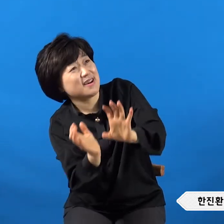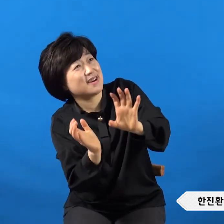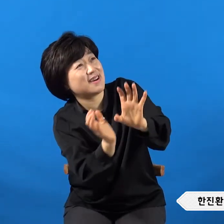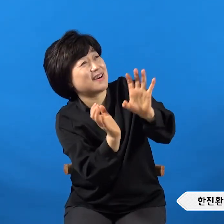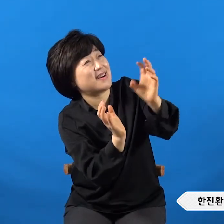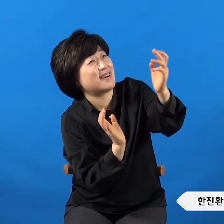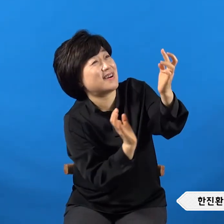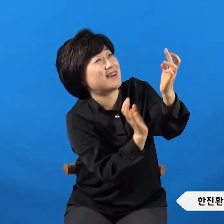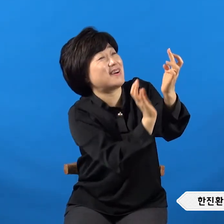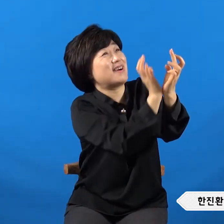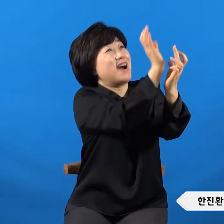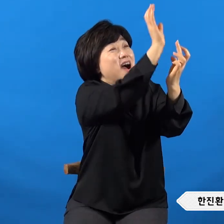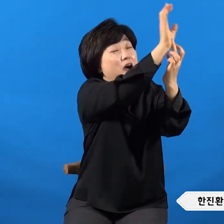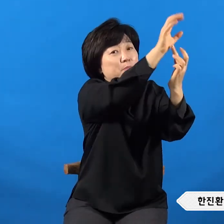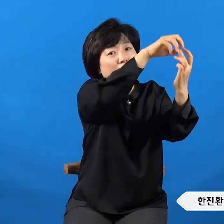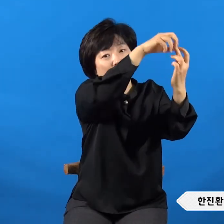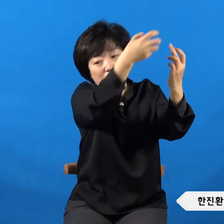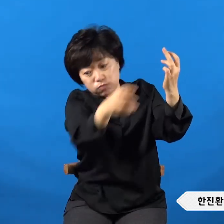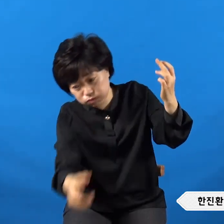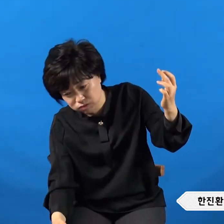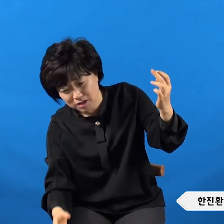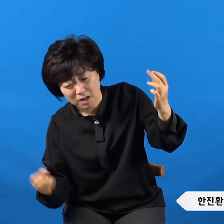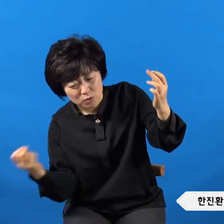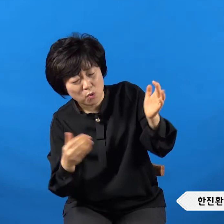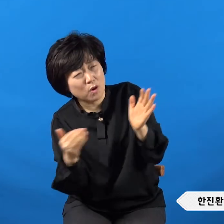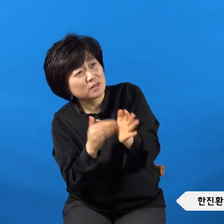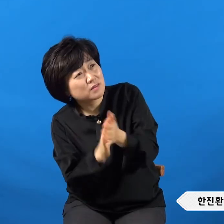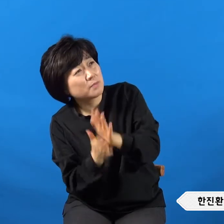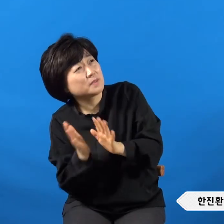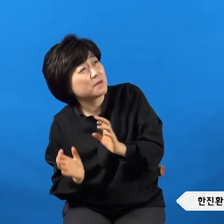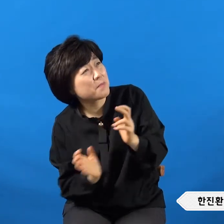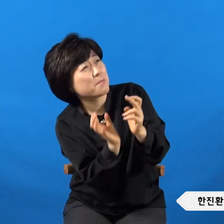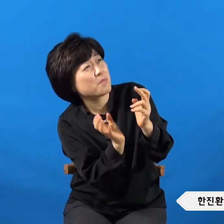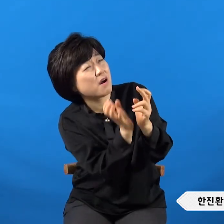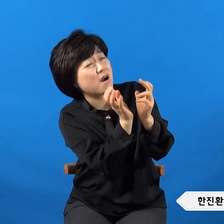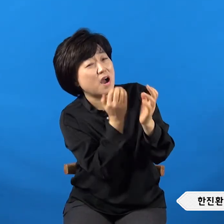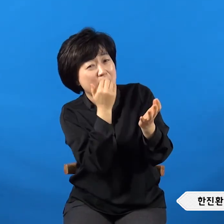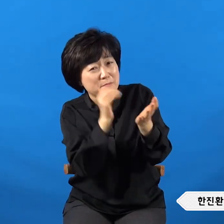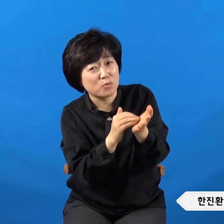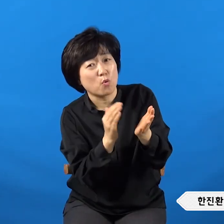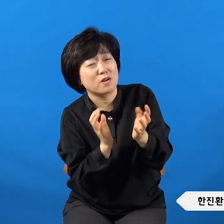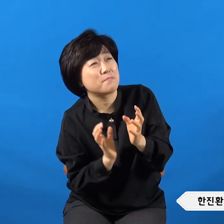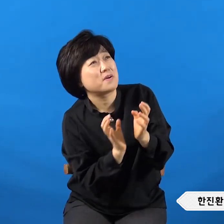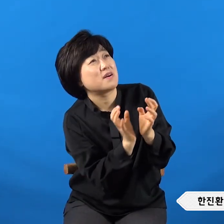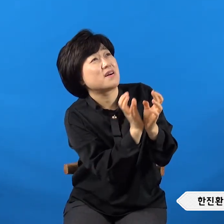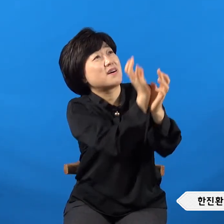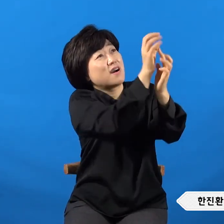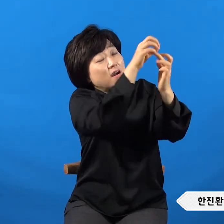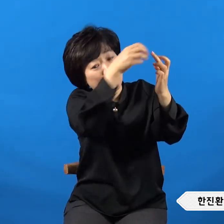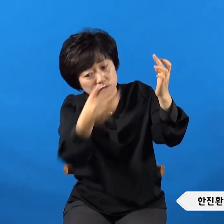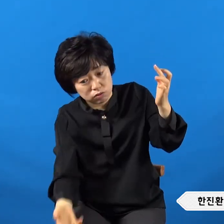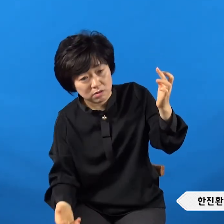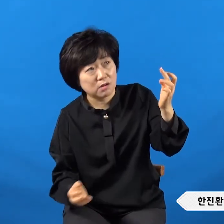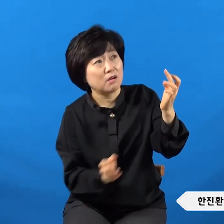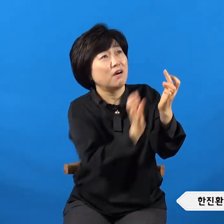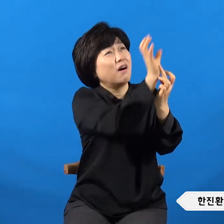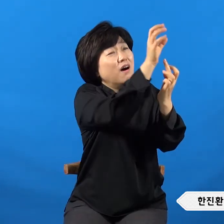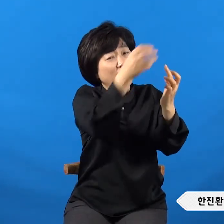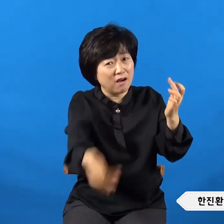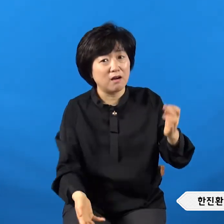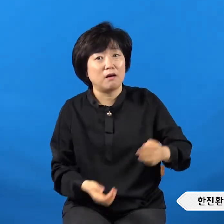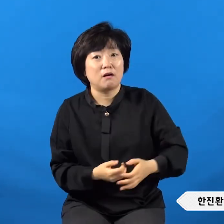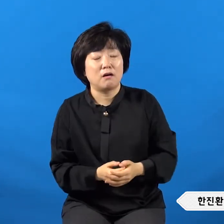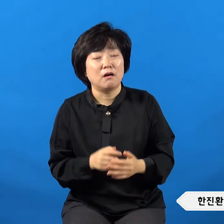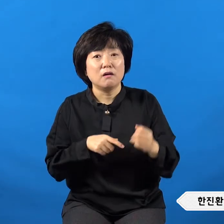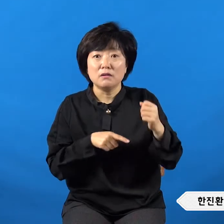굴러 올리면 또 굴러떨어지고, 그걸 끝없이 반복하게 하는 것입니다. 아무런